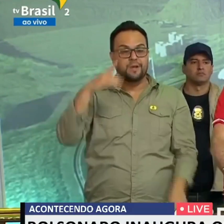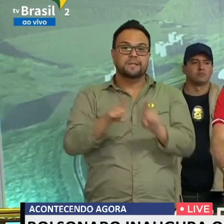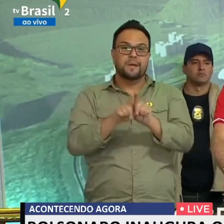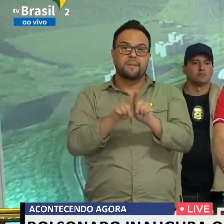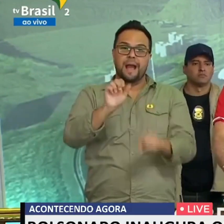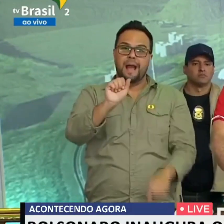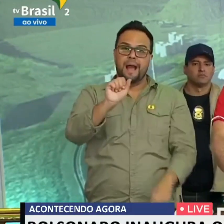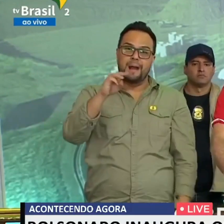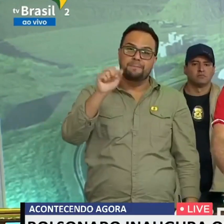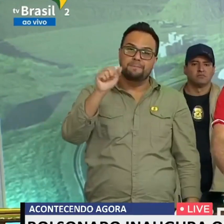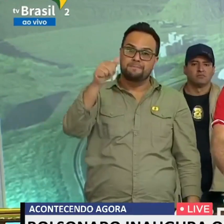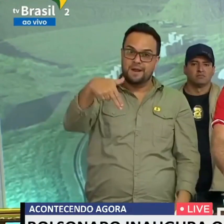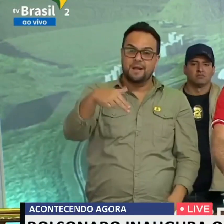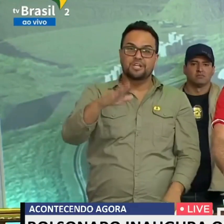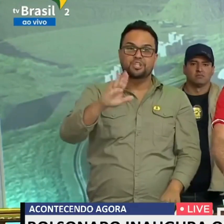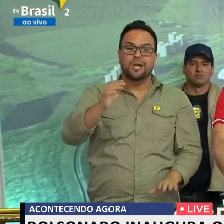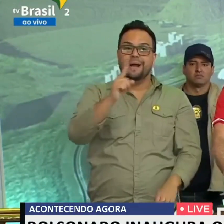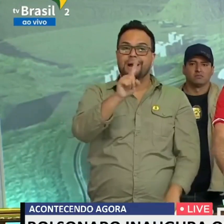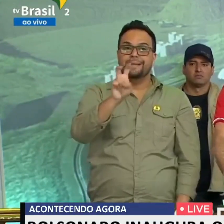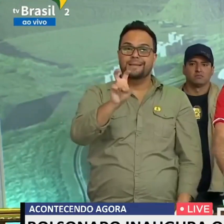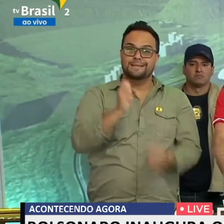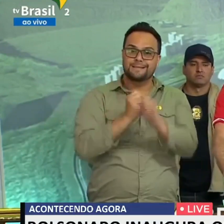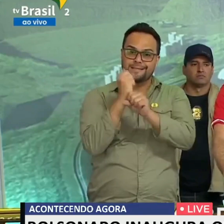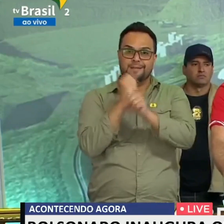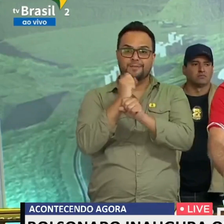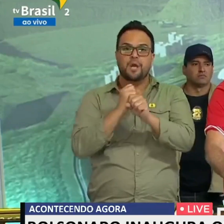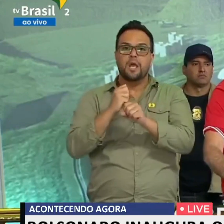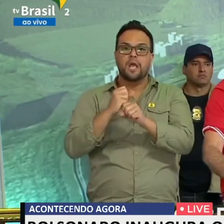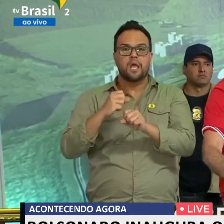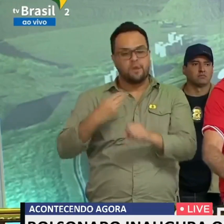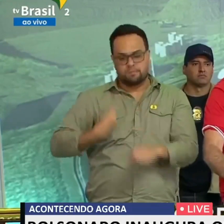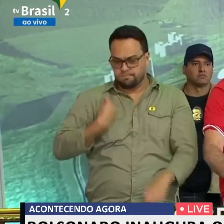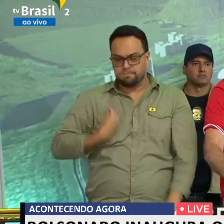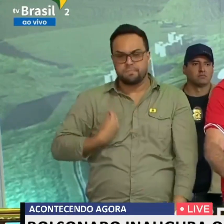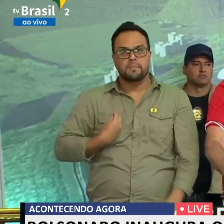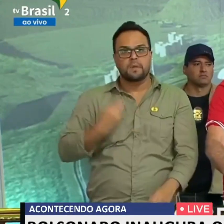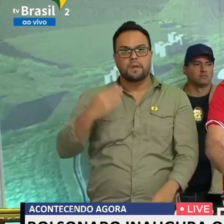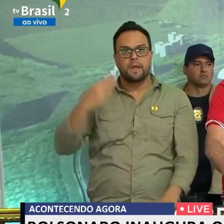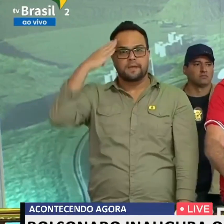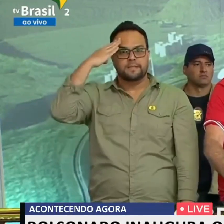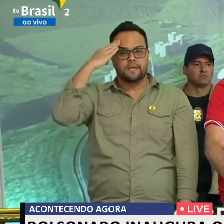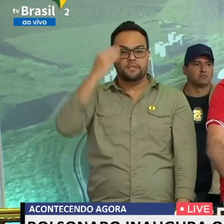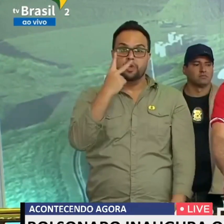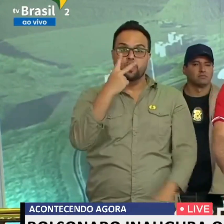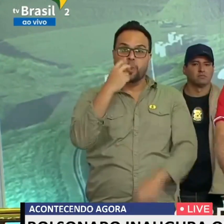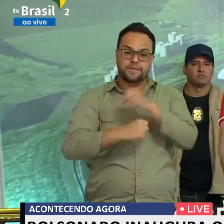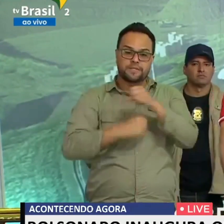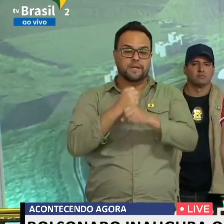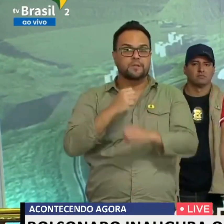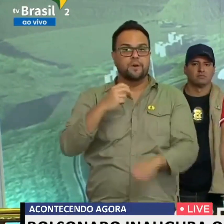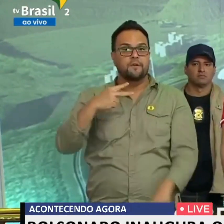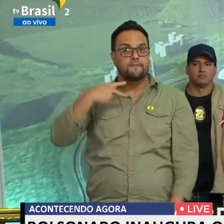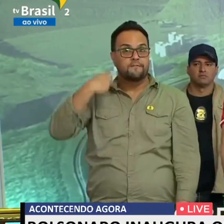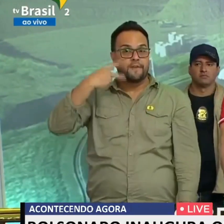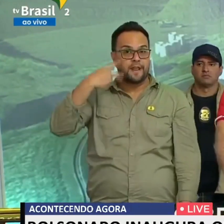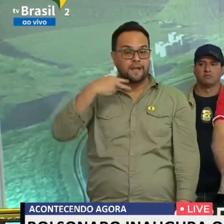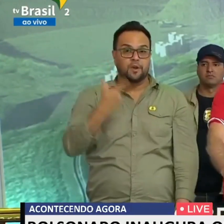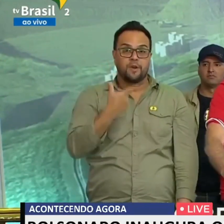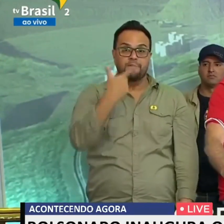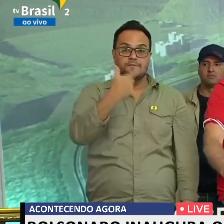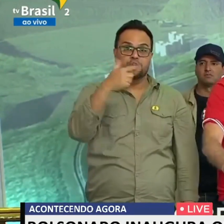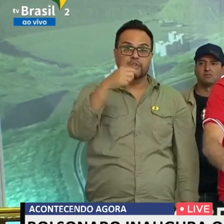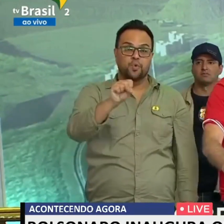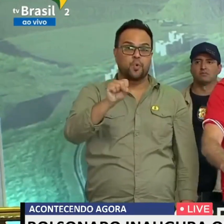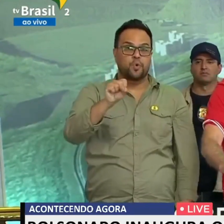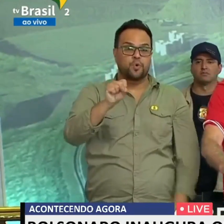Resende. Fiquei 15 anos no Exército Brasileiro, 2 anos como vereador e 28